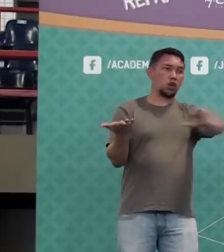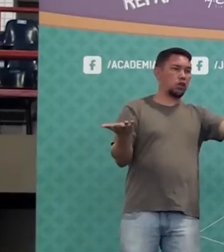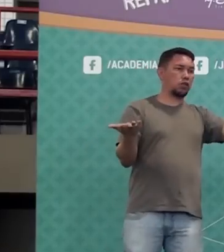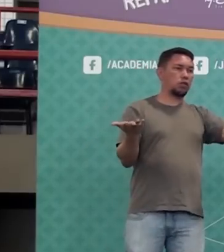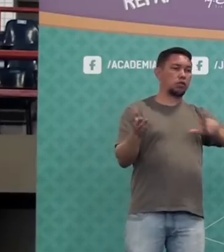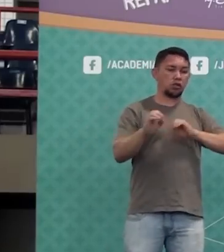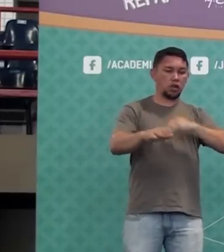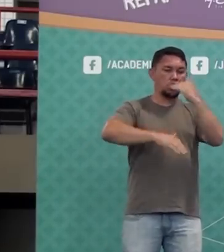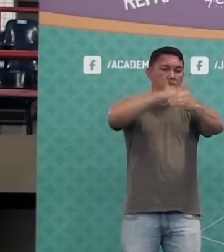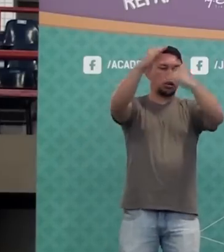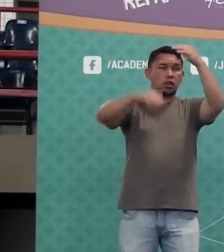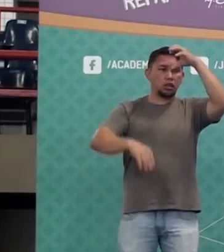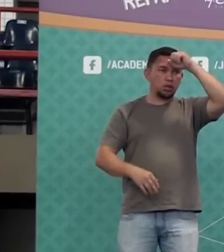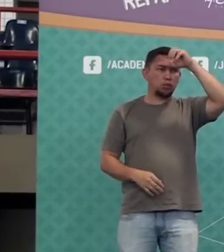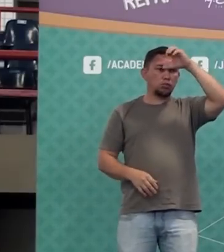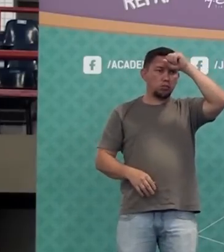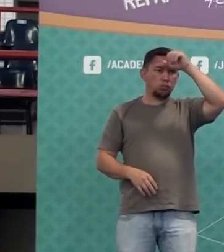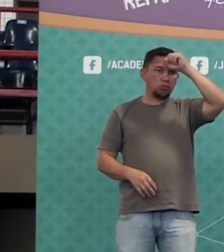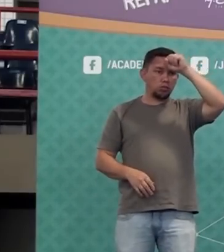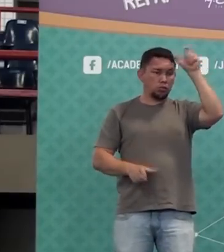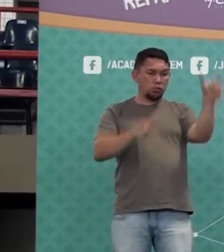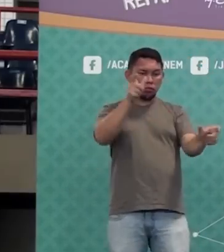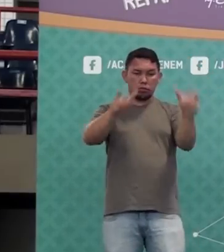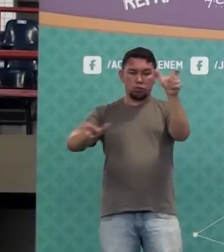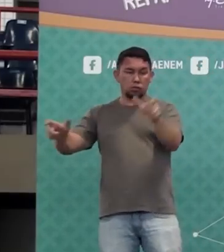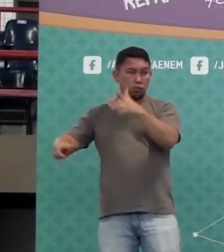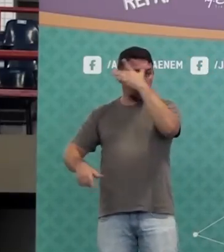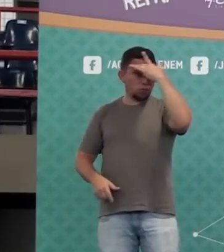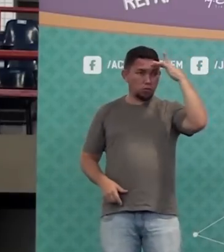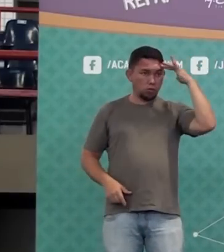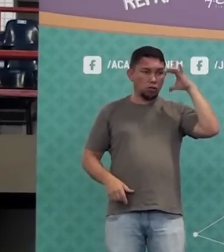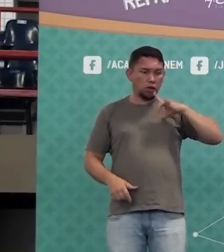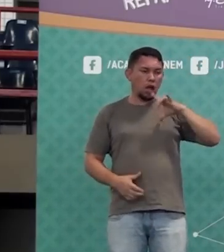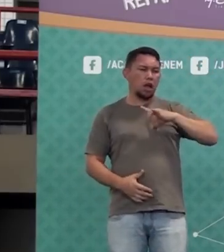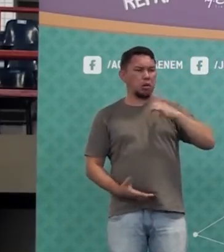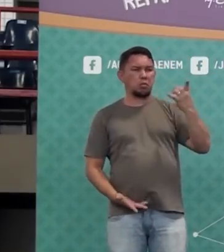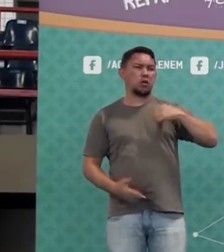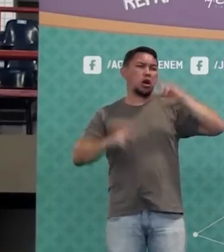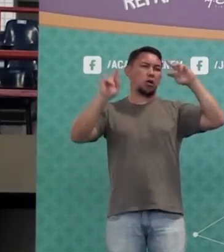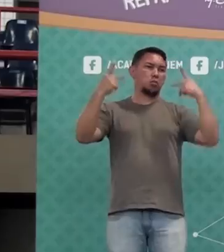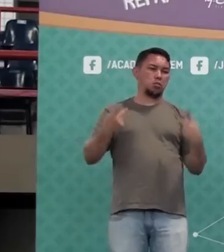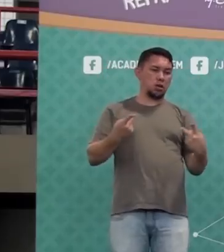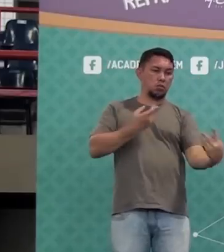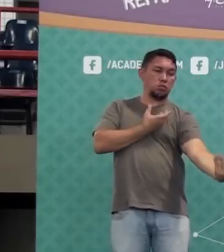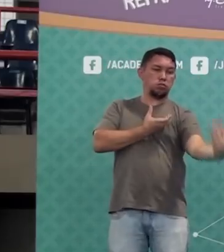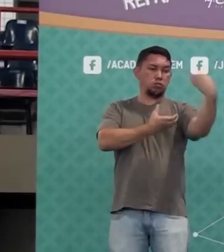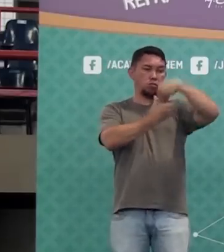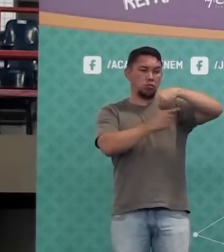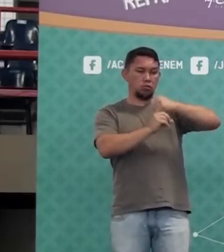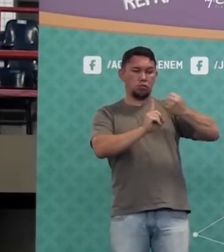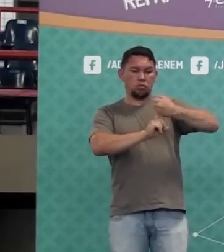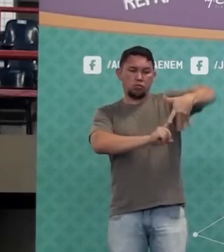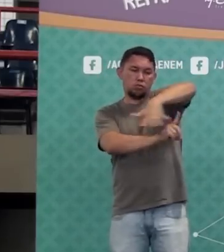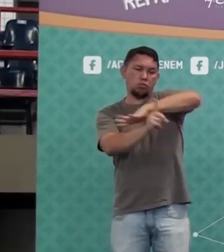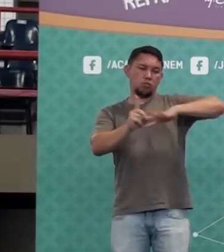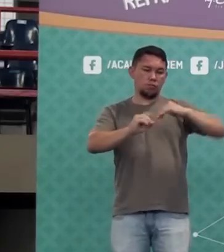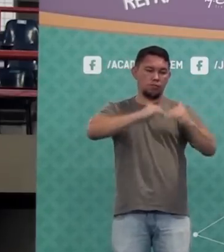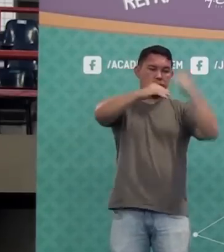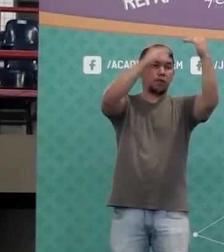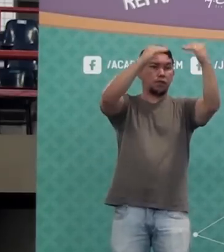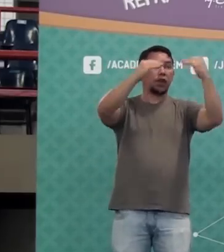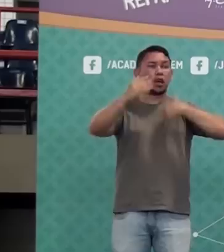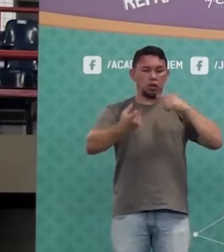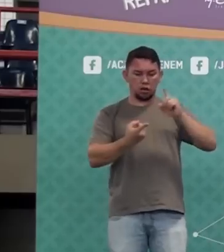de ensino-aprendizagem, de pessoas, do elemento humano que faz parte. E é interessante que